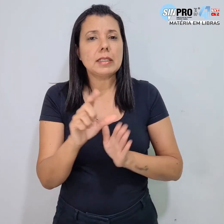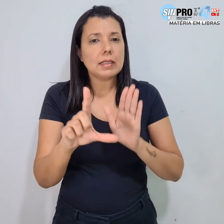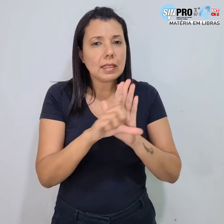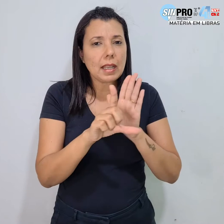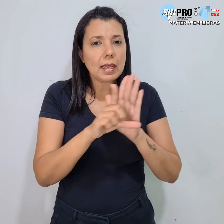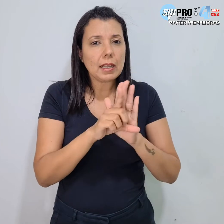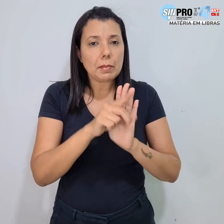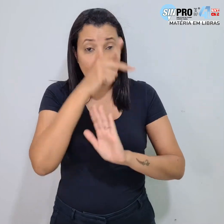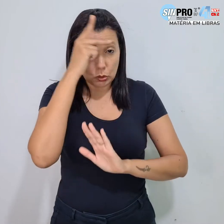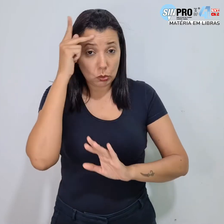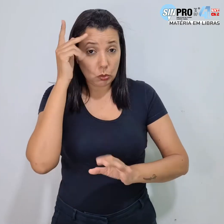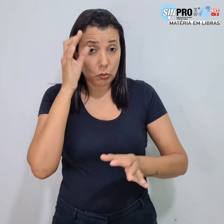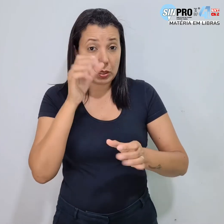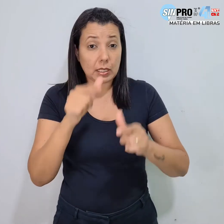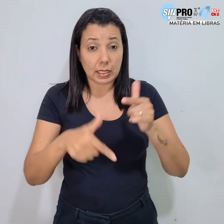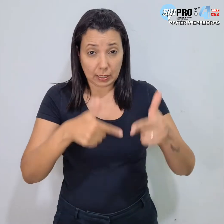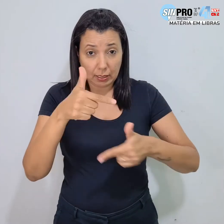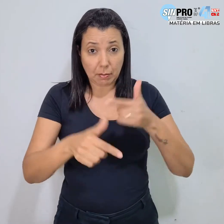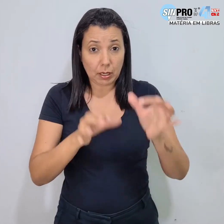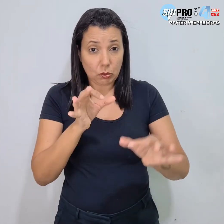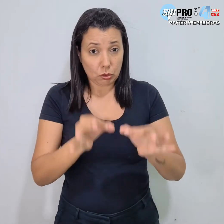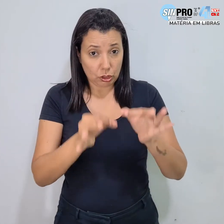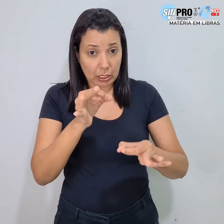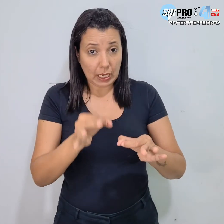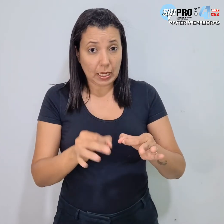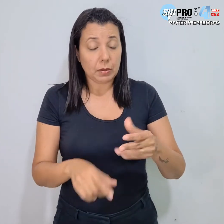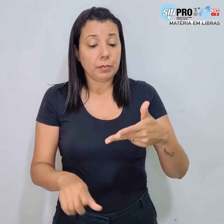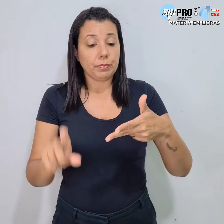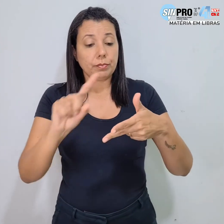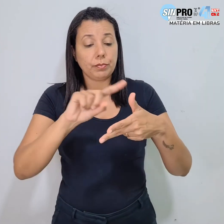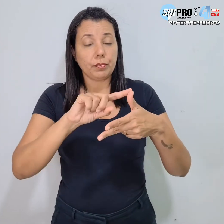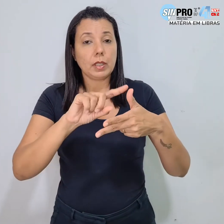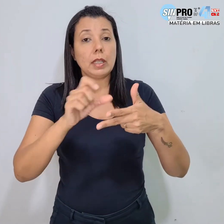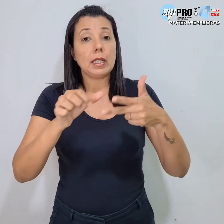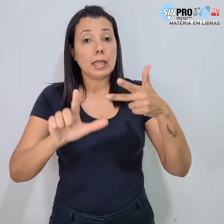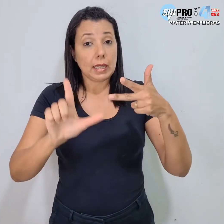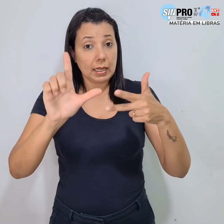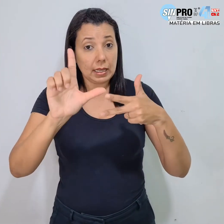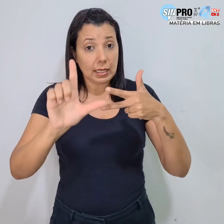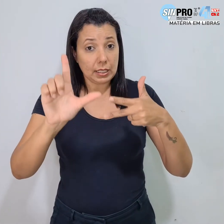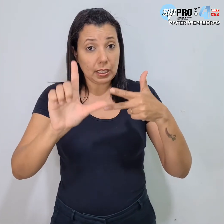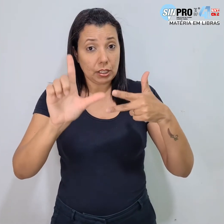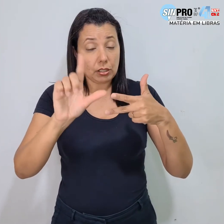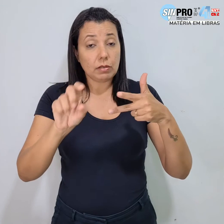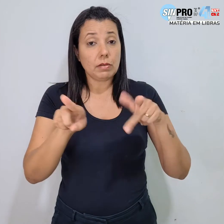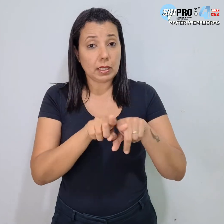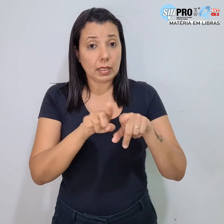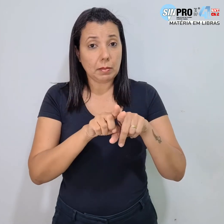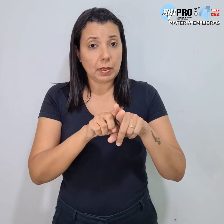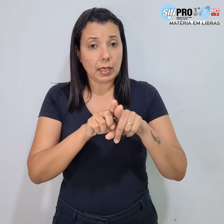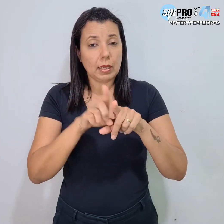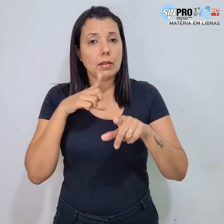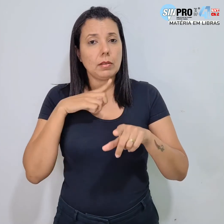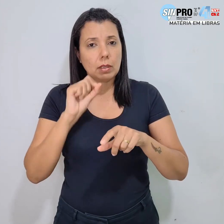membros do Judiciário, do Legislativo e das Forças